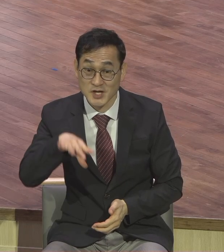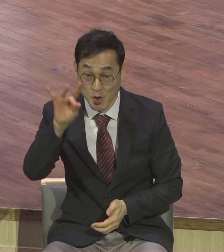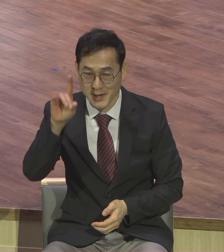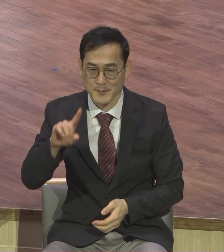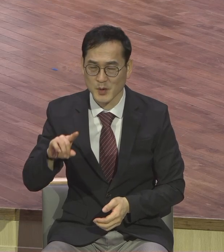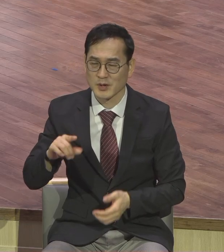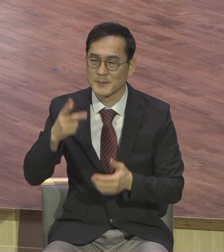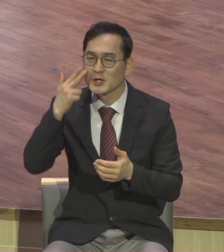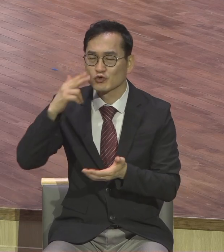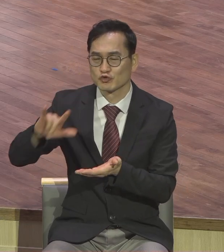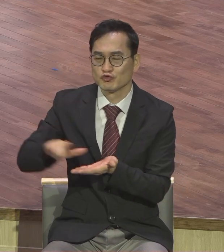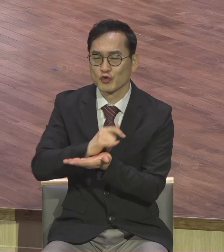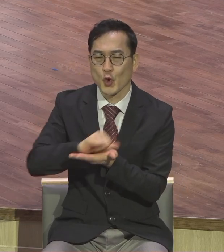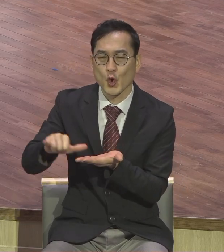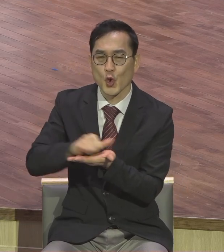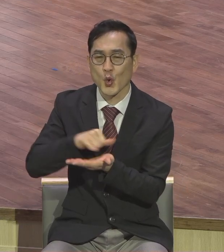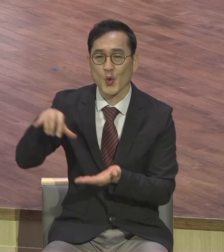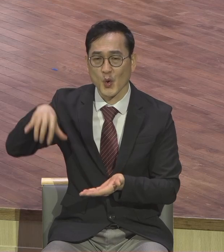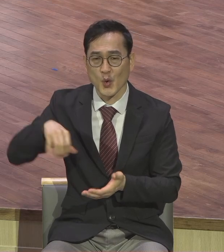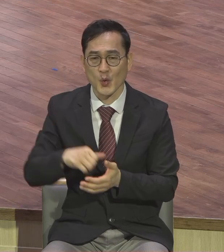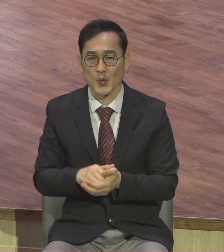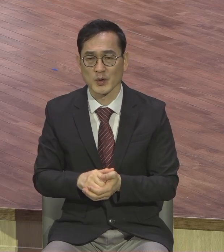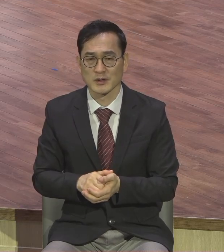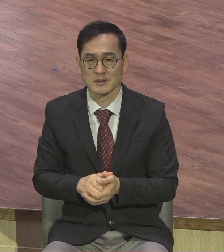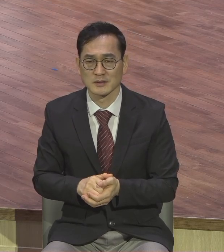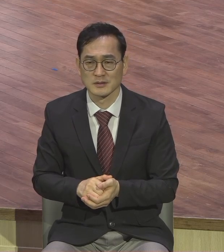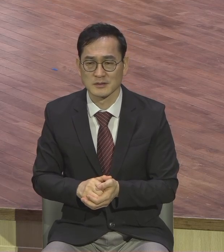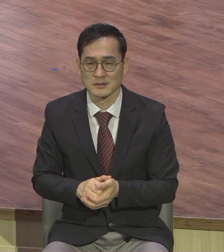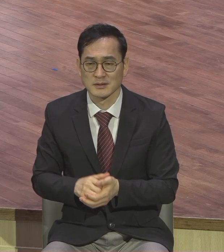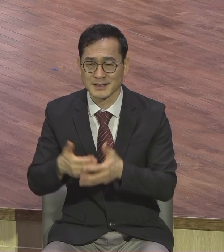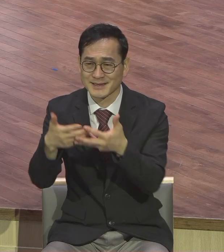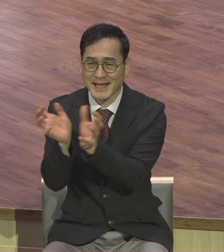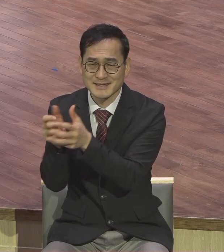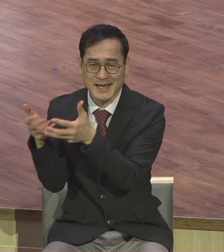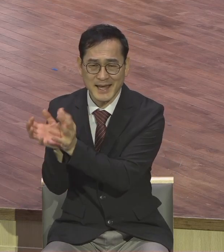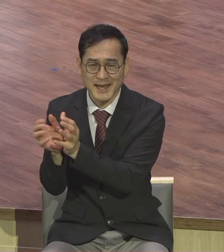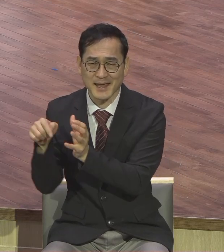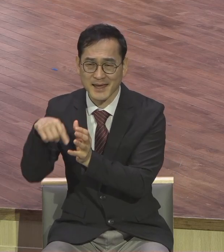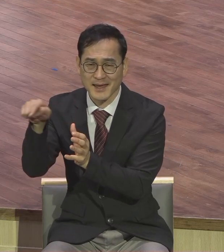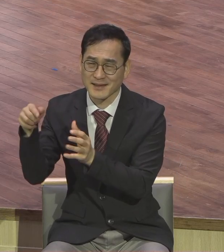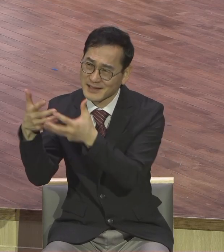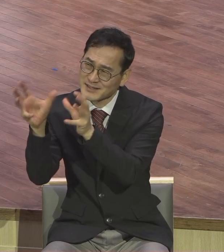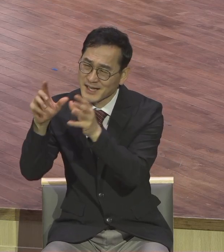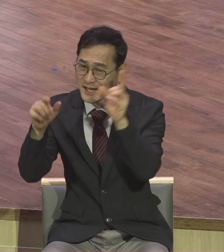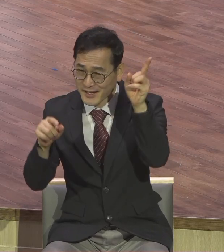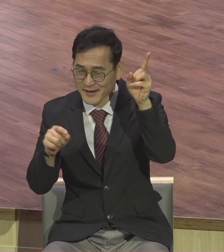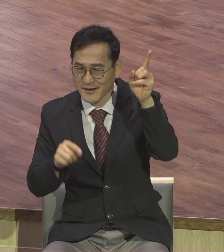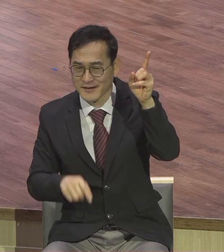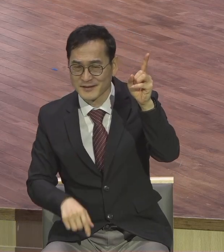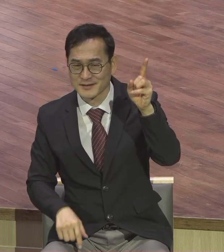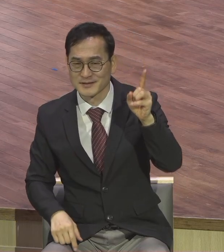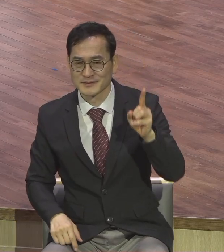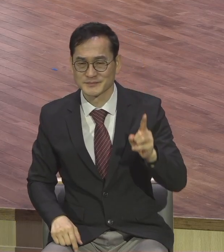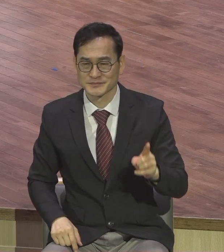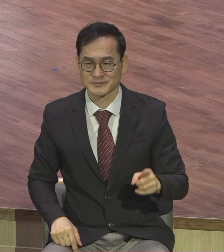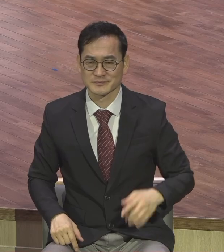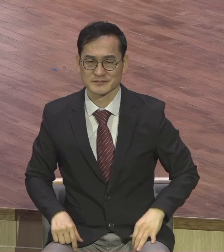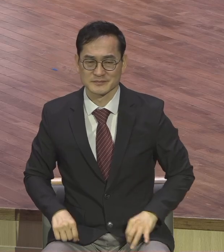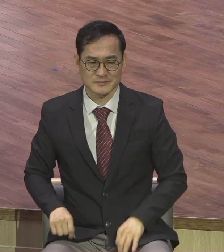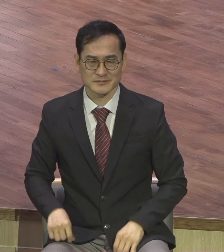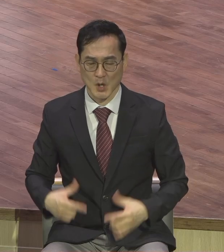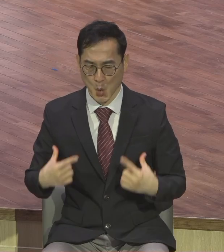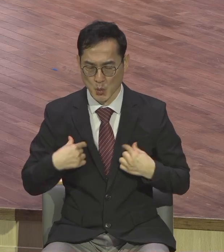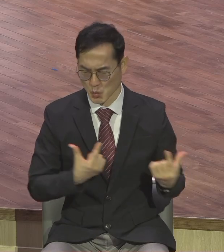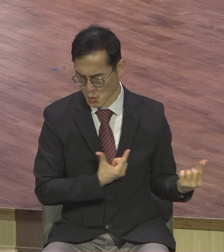가보세요. 이 3단체들 모이는 거 보면요, 옷들을 똑같이, 가방 똑같은 거